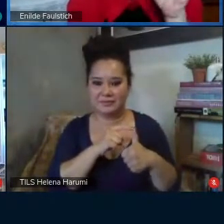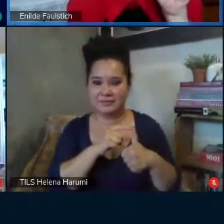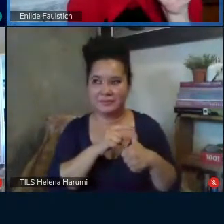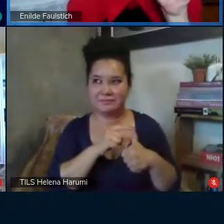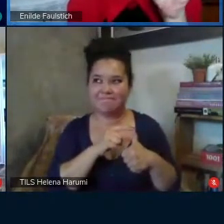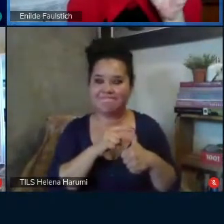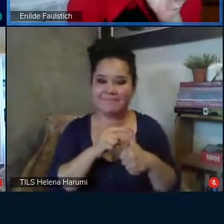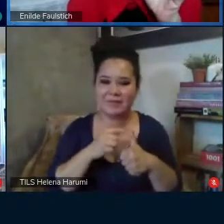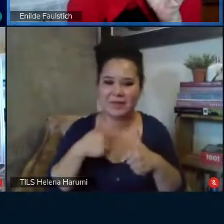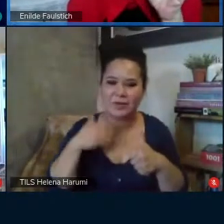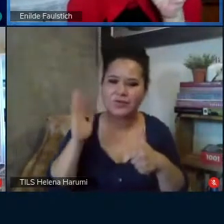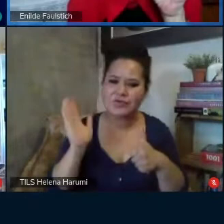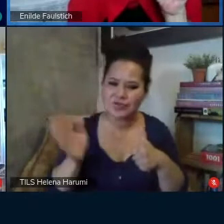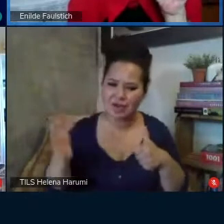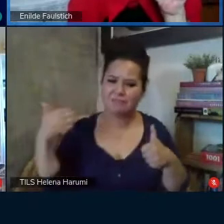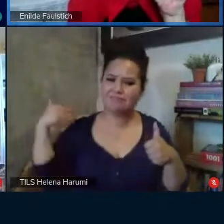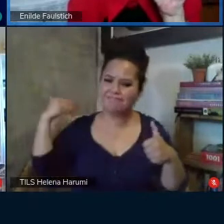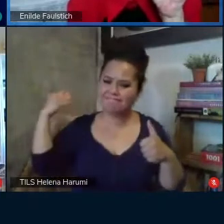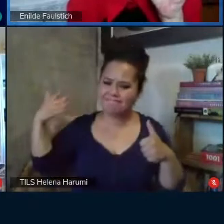Eu já venho